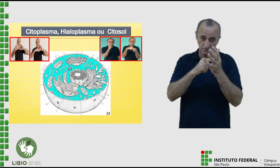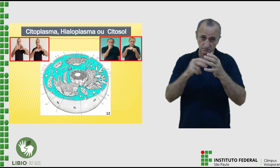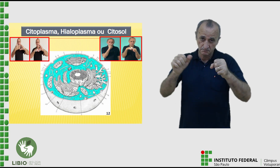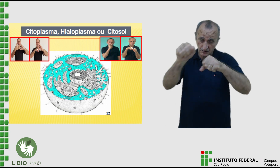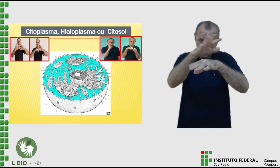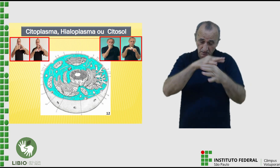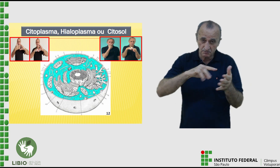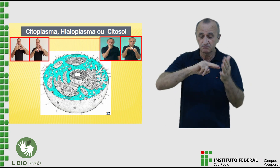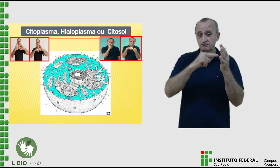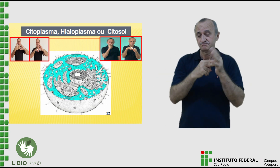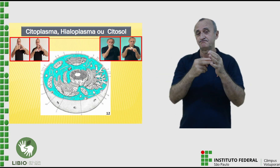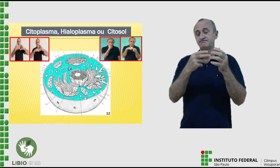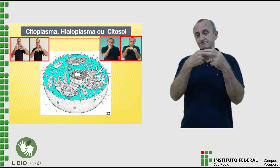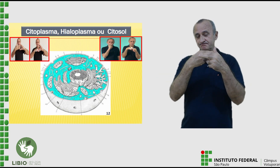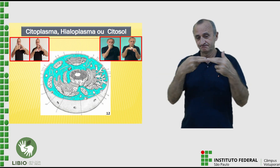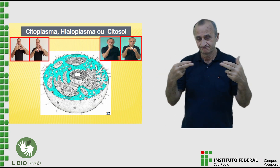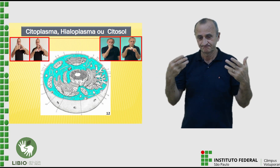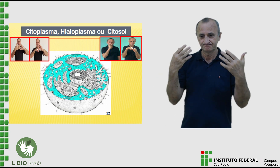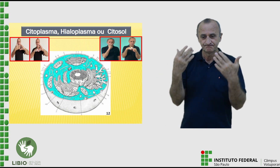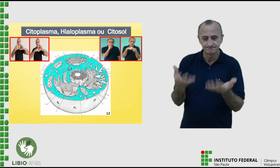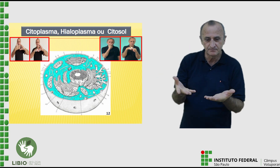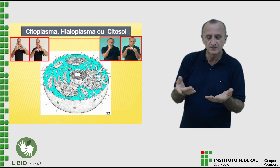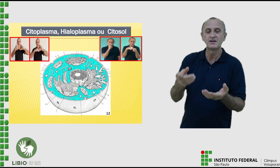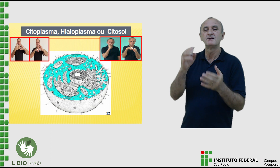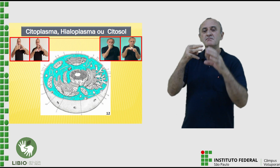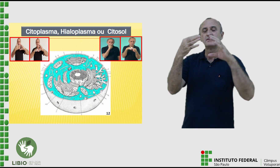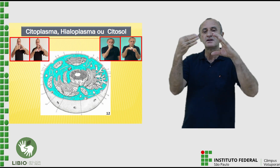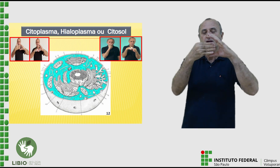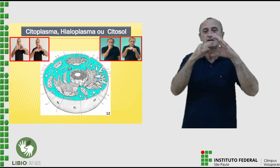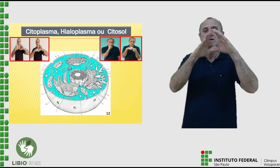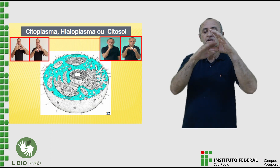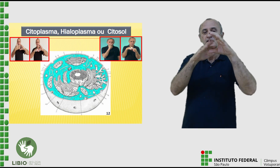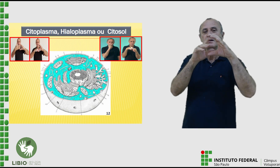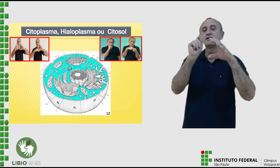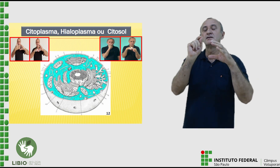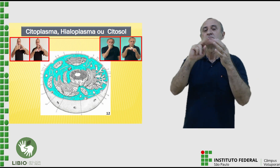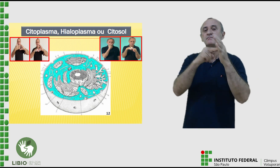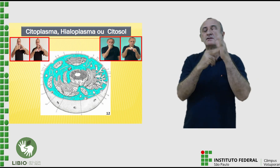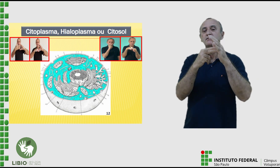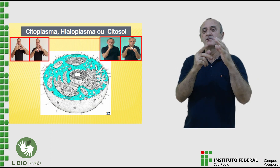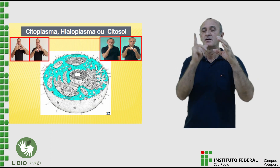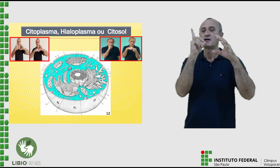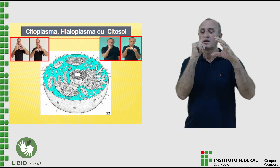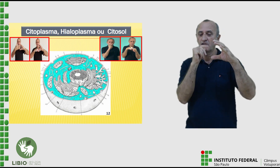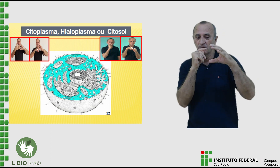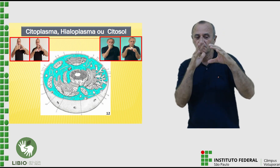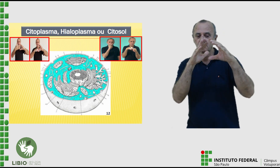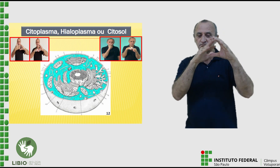De modo geral, ele é um líquido semelhante a uma substância